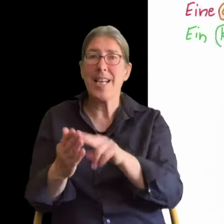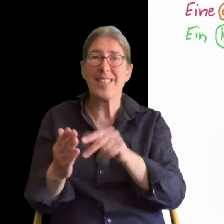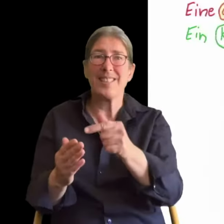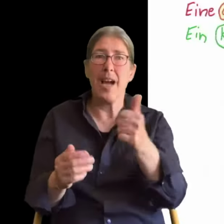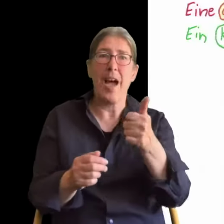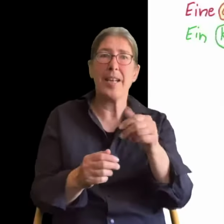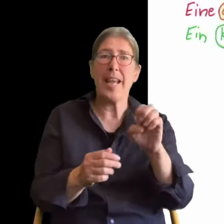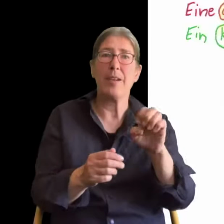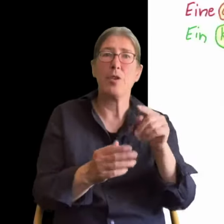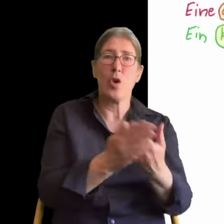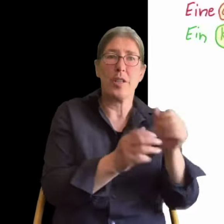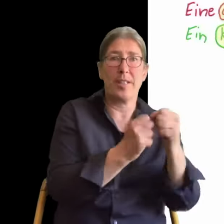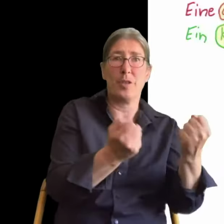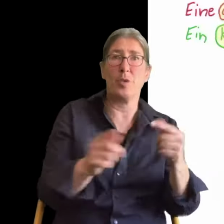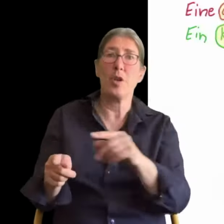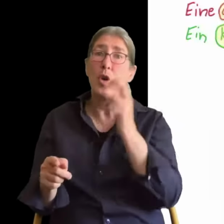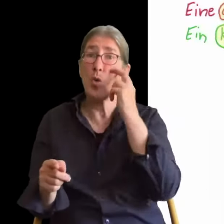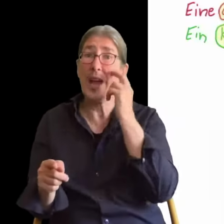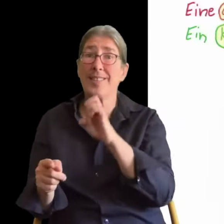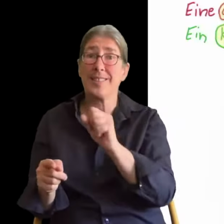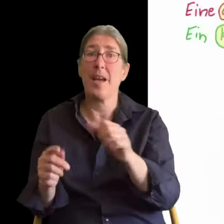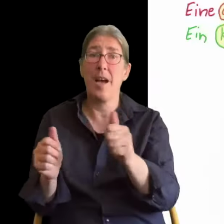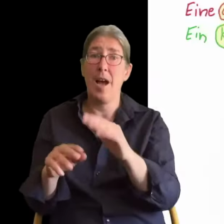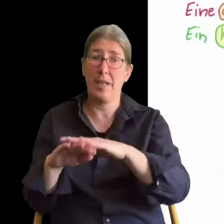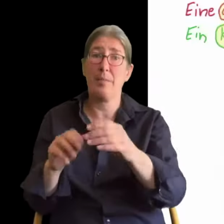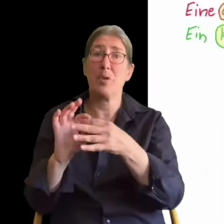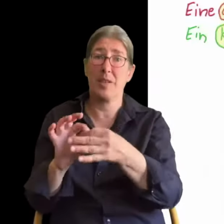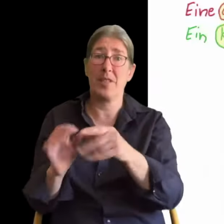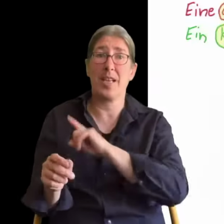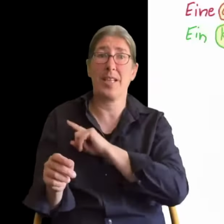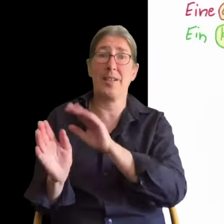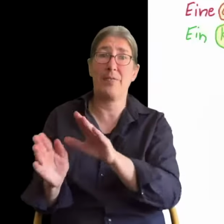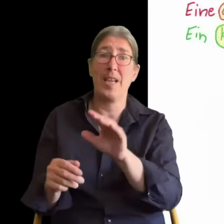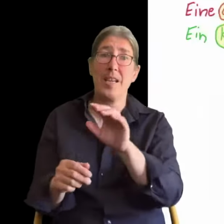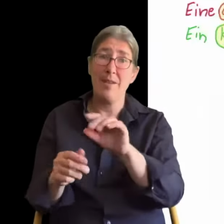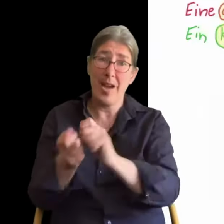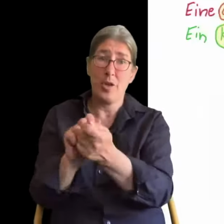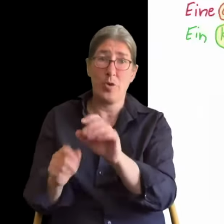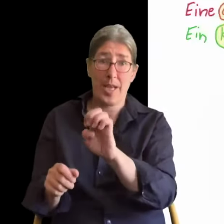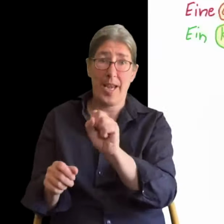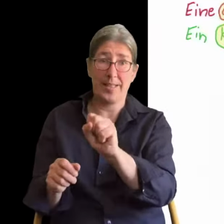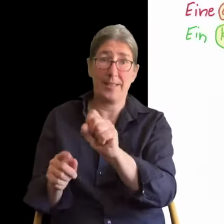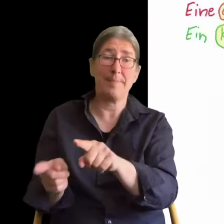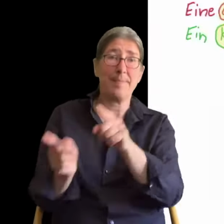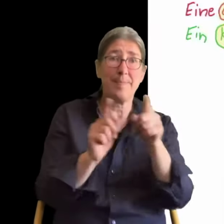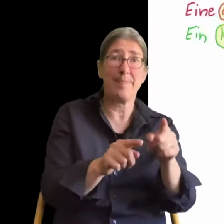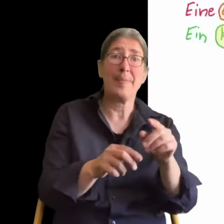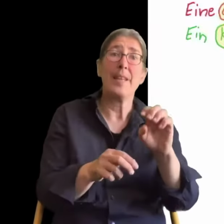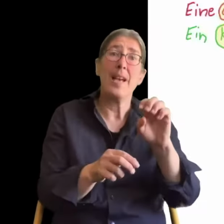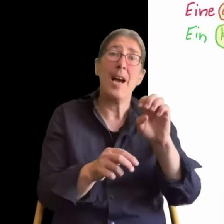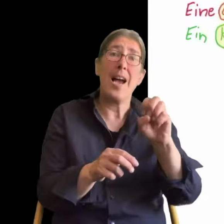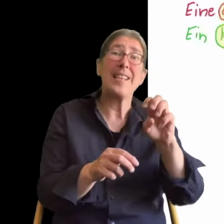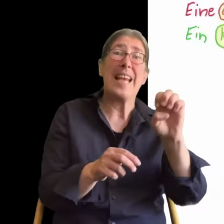kluges Mädchen, das kluges ist das attributive Adjektiv. Die Veränderung ist es. Und eine